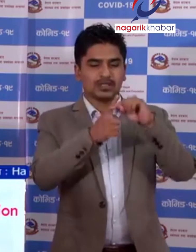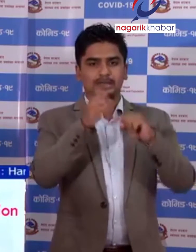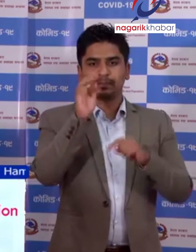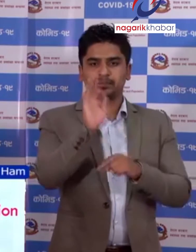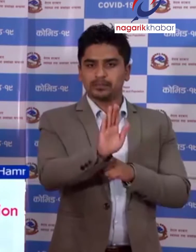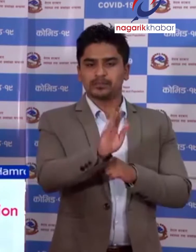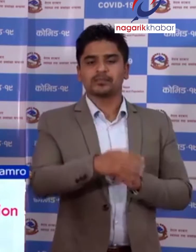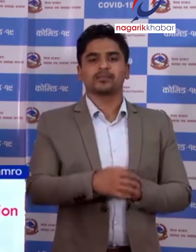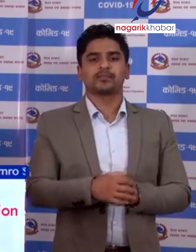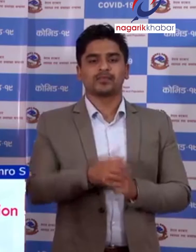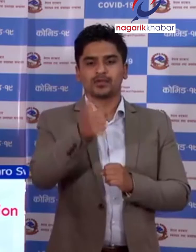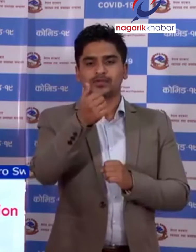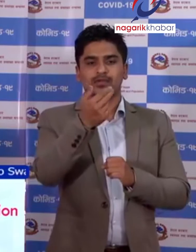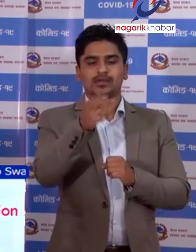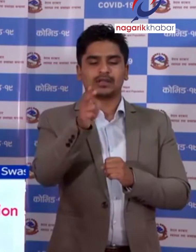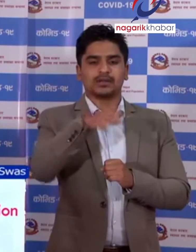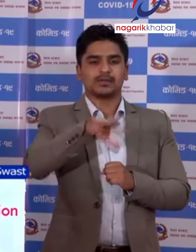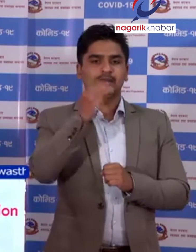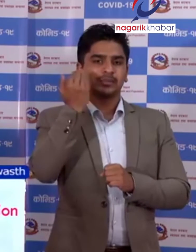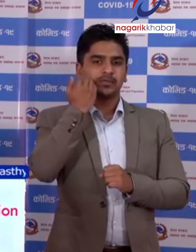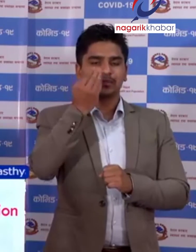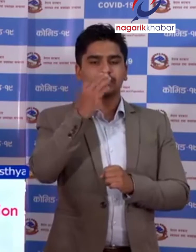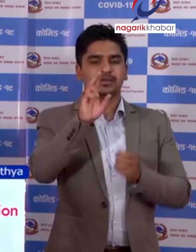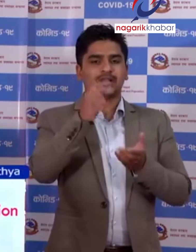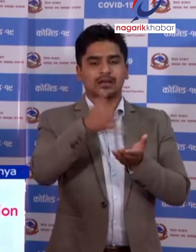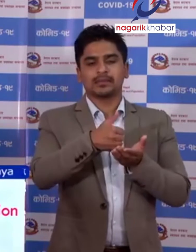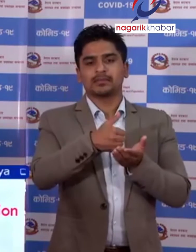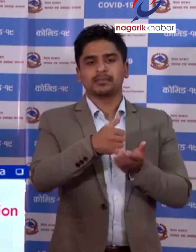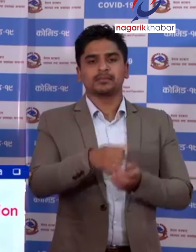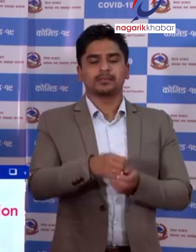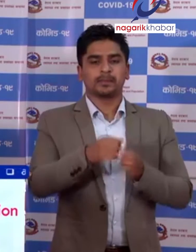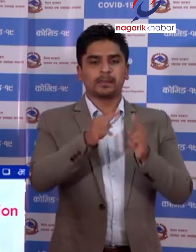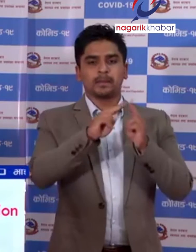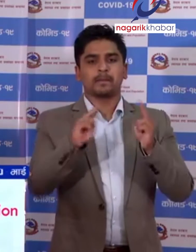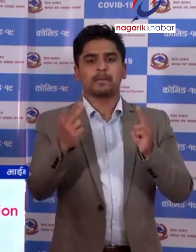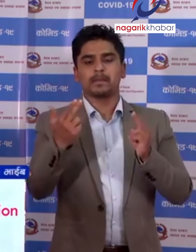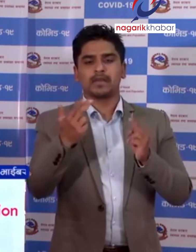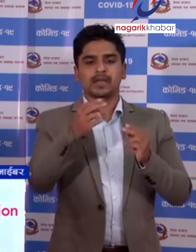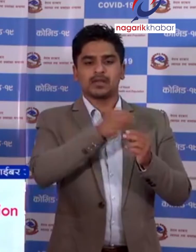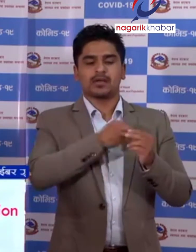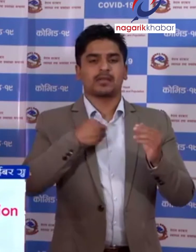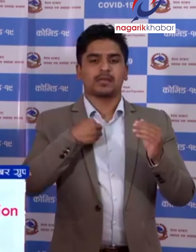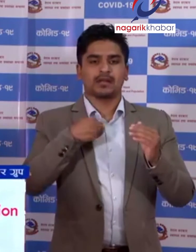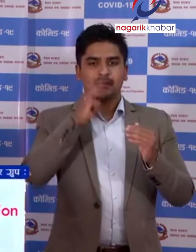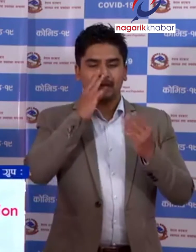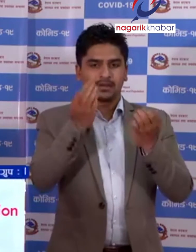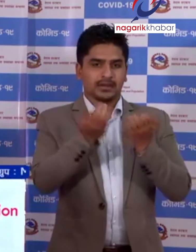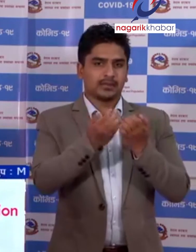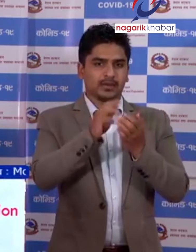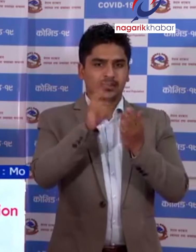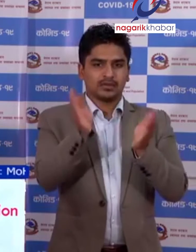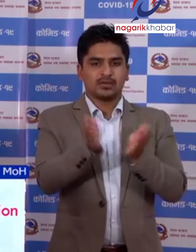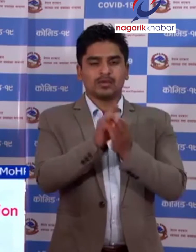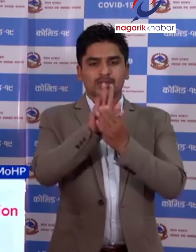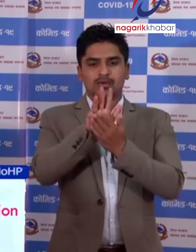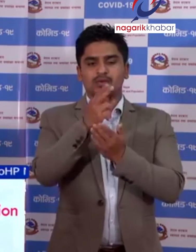छ, 6 जना नै पुरुष हुनुहुन्छ दाङ को। भेरी अस्पताल प्रयोगशाला में जम्मा 9 जना